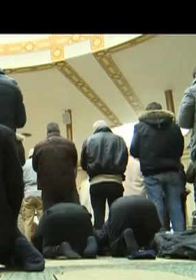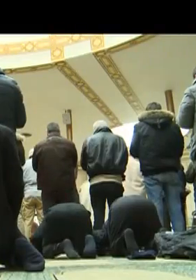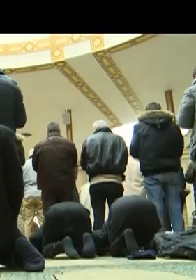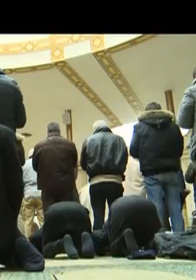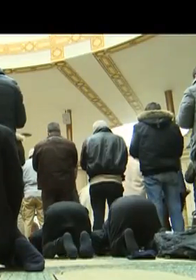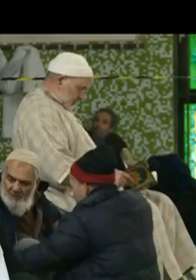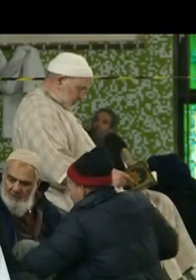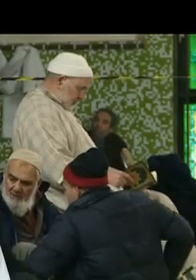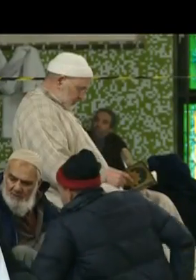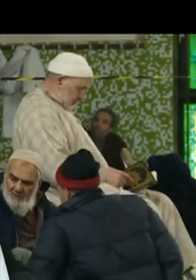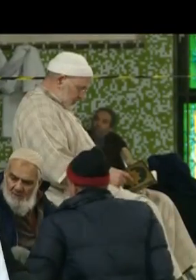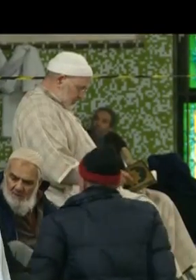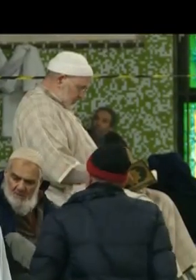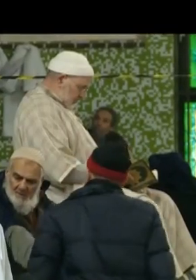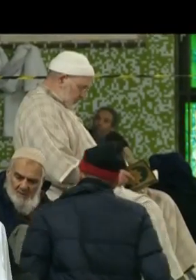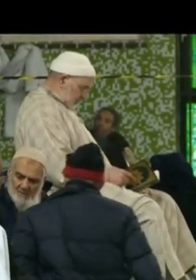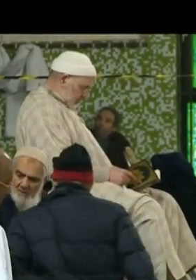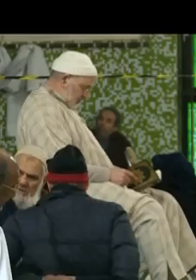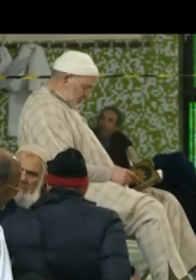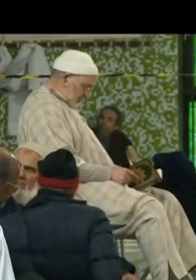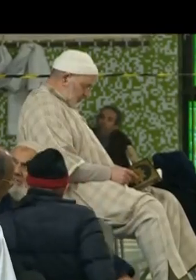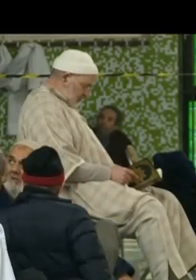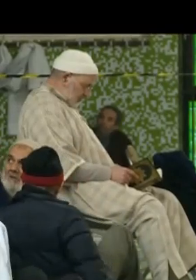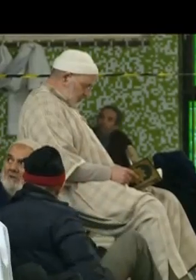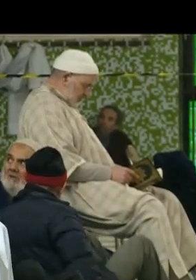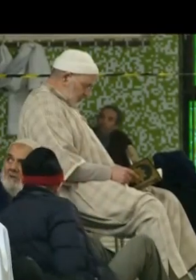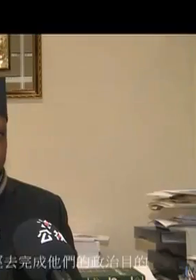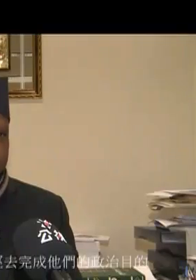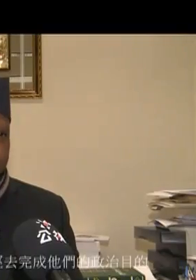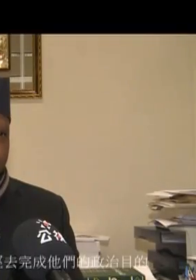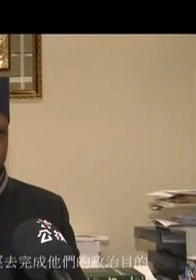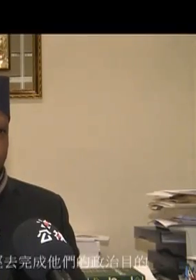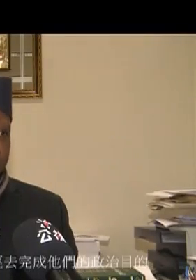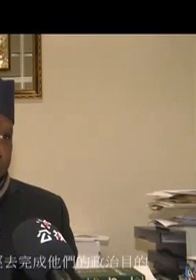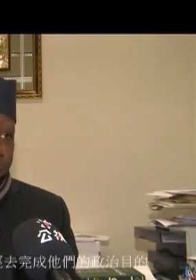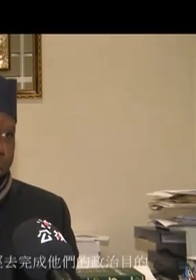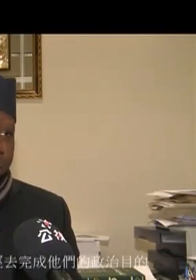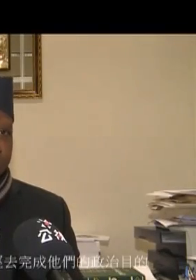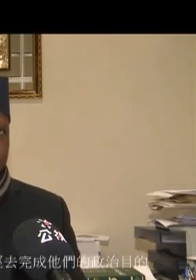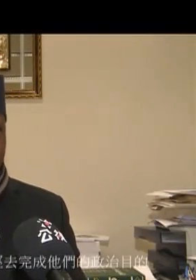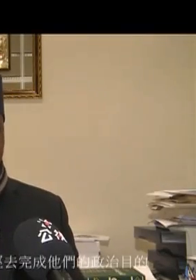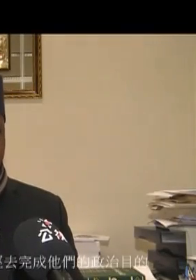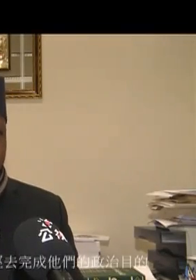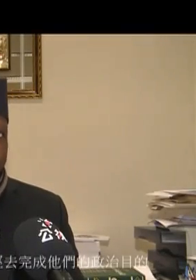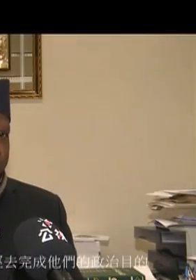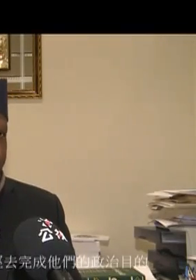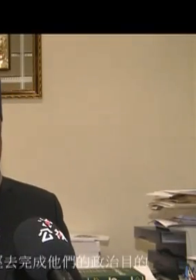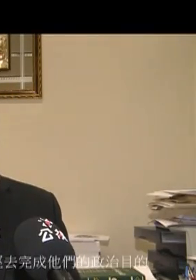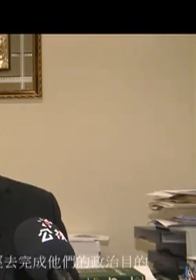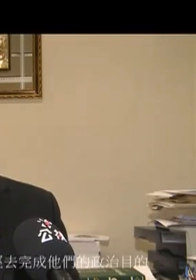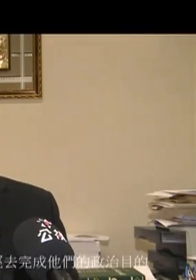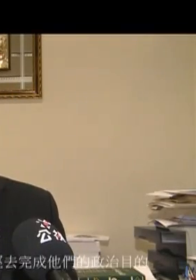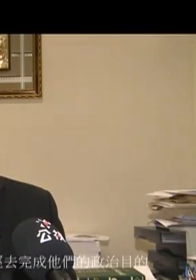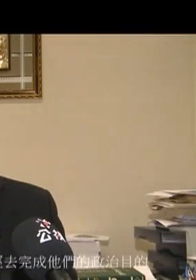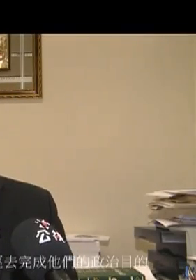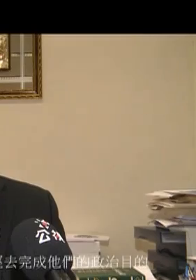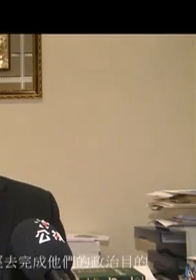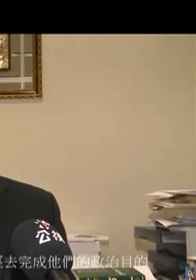突、穆斯林的原罪与哀愁。 Mais malheureusement, ces mouvements terroristes utilisent le